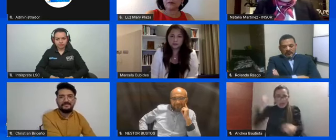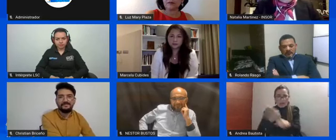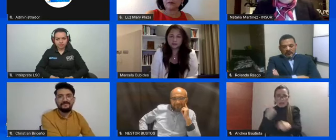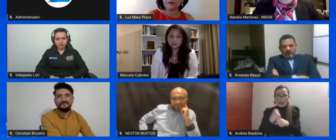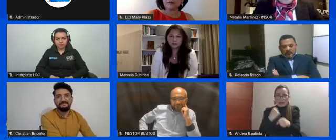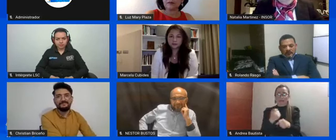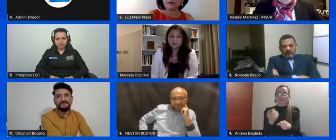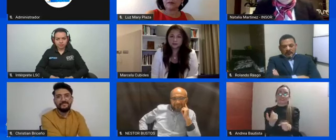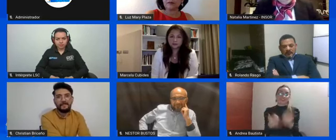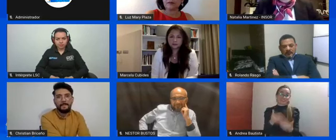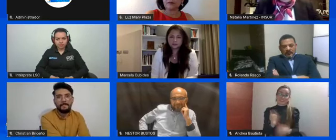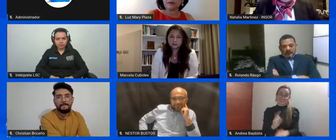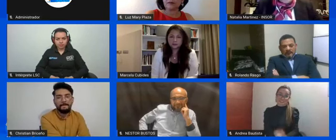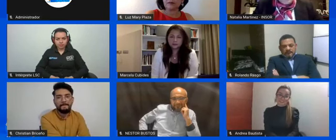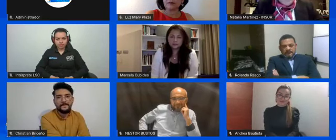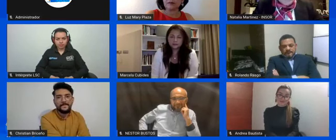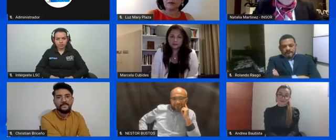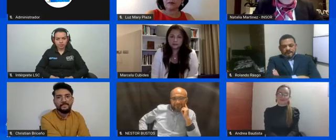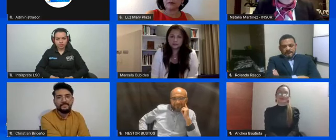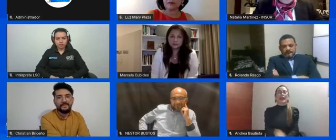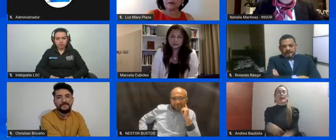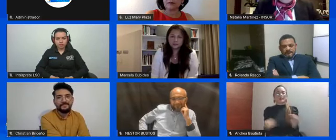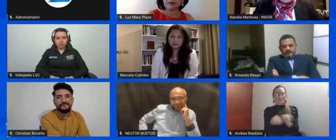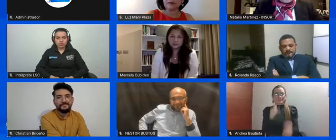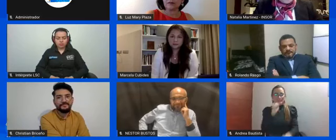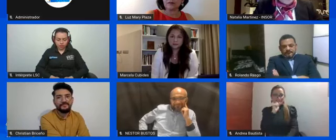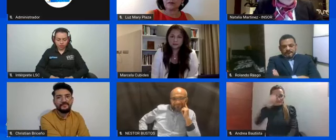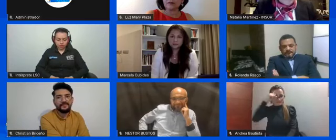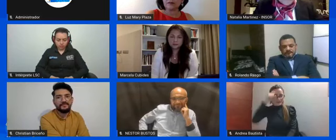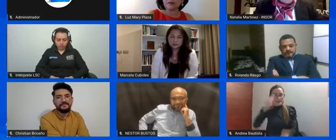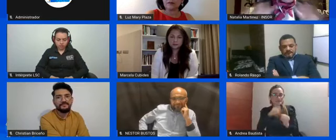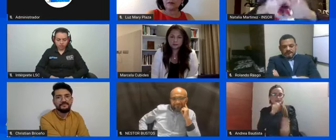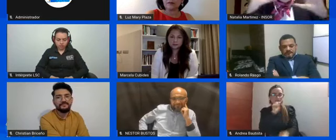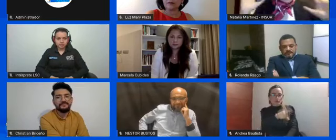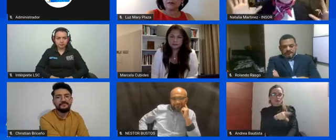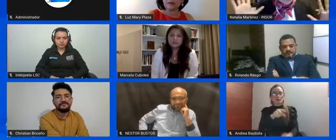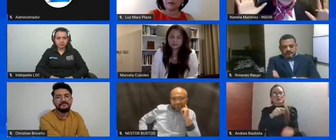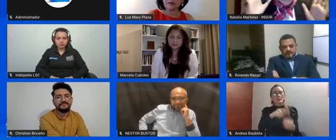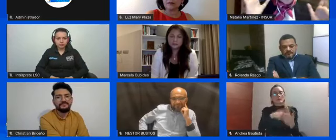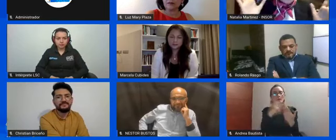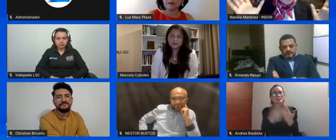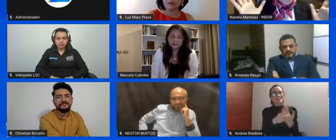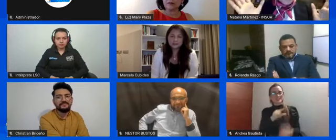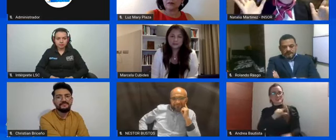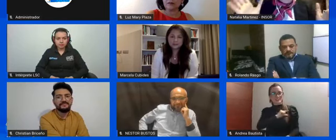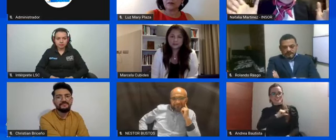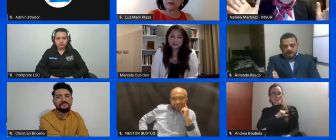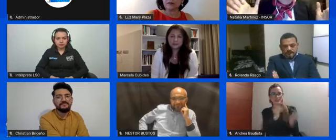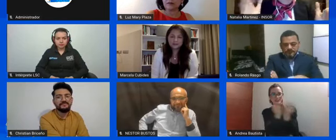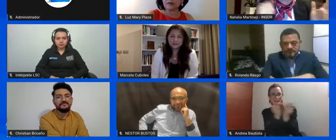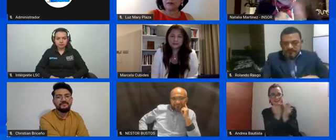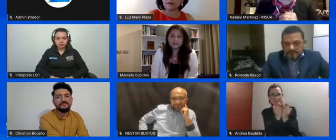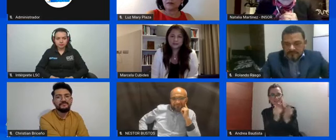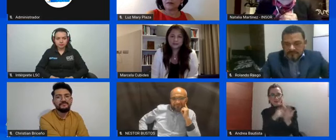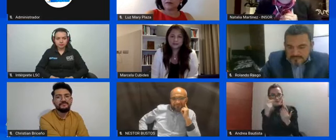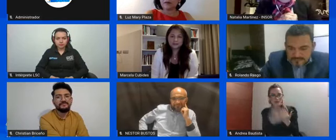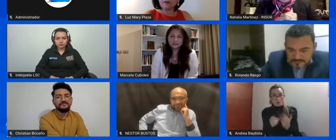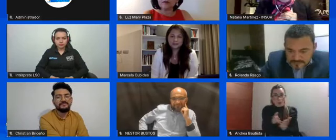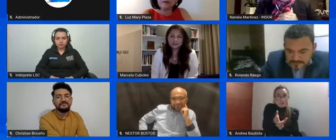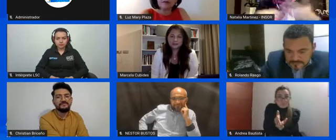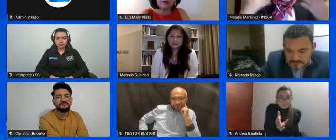que te quería preguntar es, ¿cómo llegamos, digamos, a un proyecto como Isor Educativo? Es uno de los grandes logros que hoy seguimos disfrutando de la